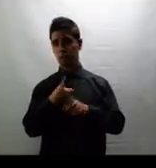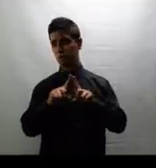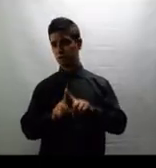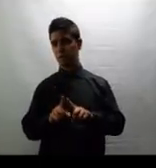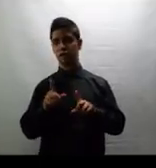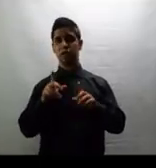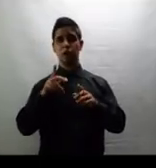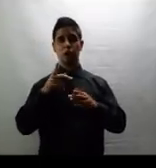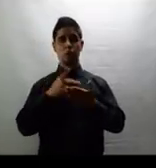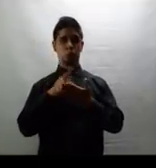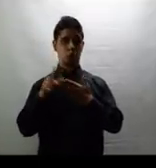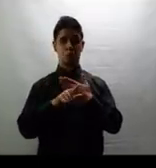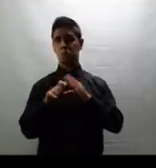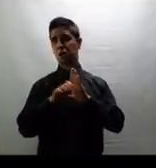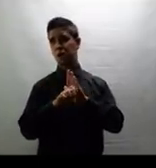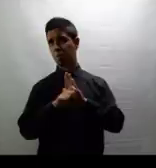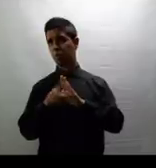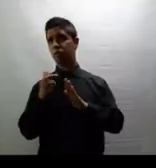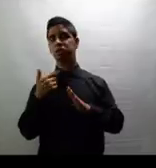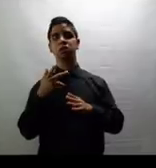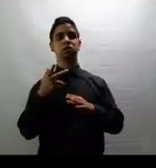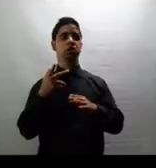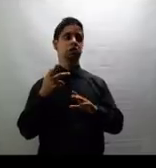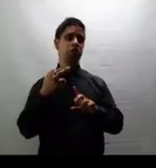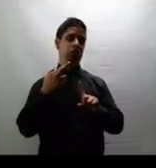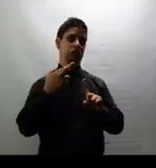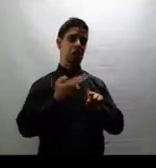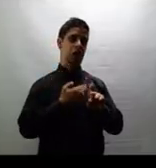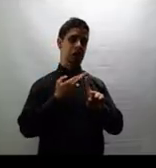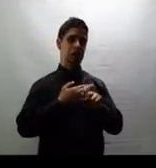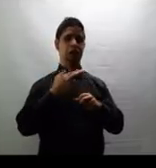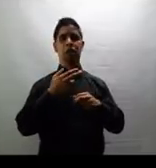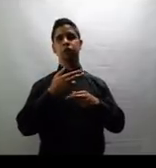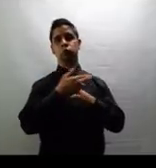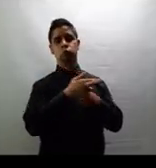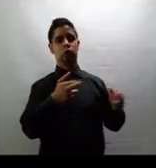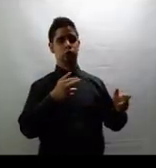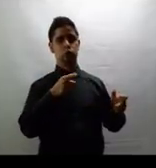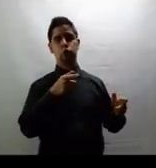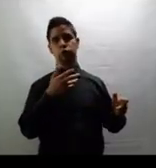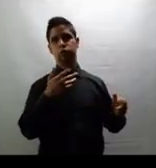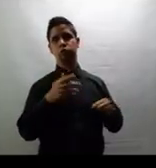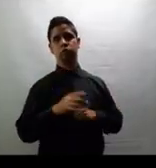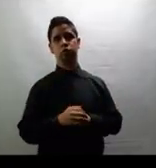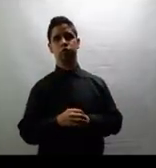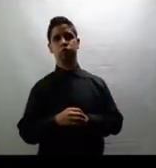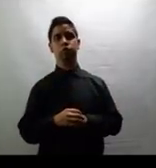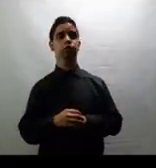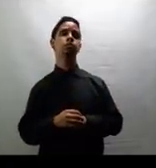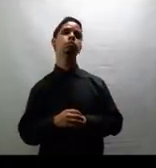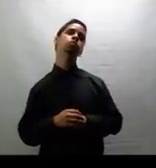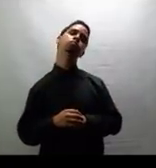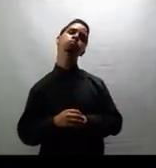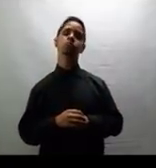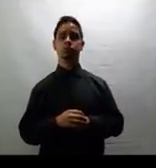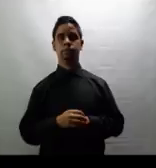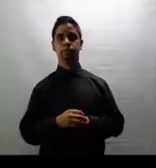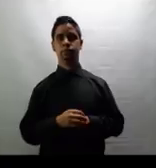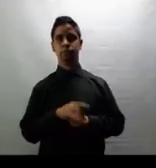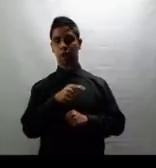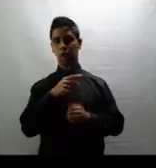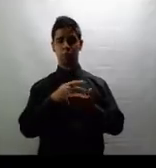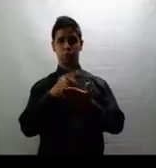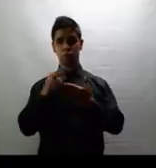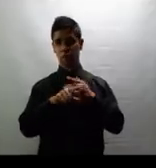programas como por ejemplo se alquilan habitaciones y entonces en esto eran programas de sátira donde se